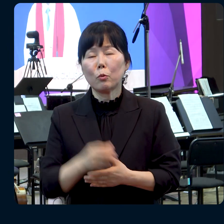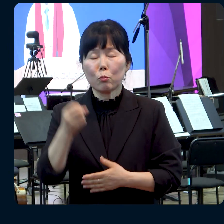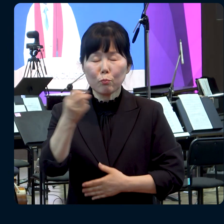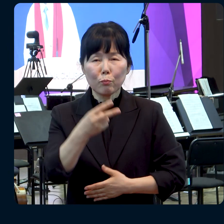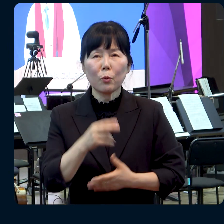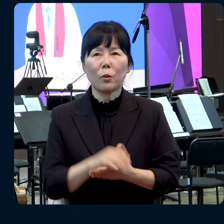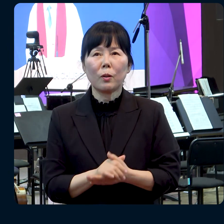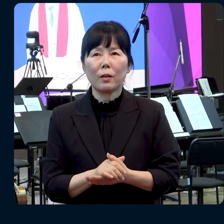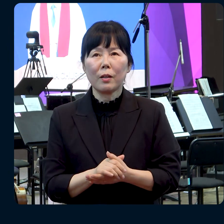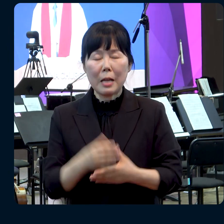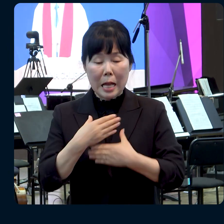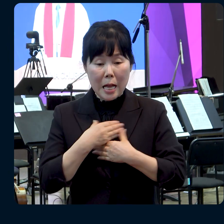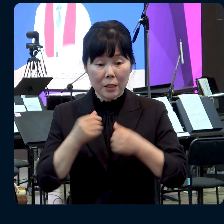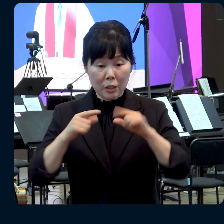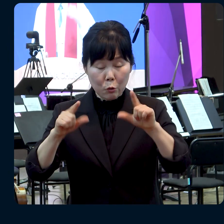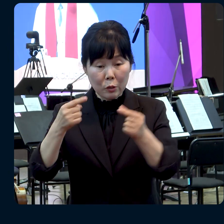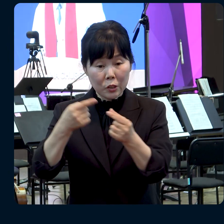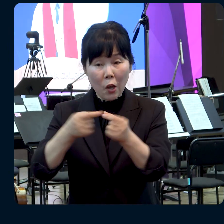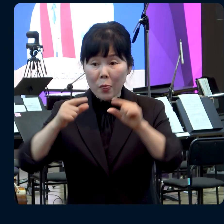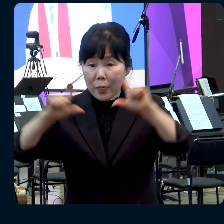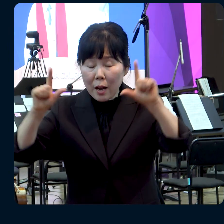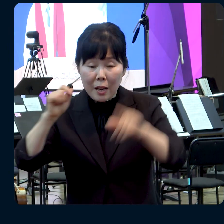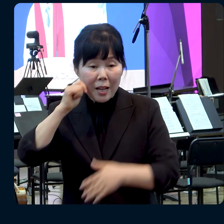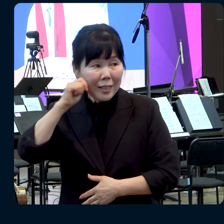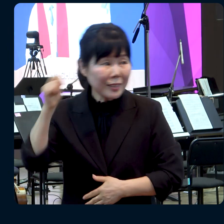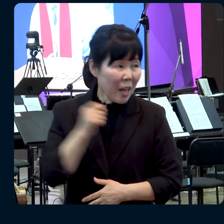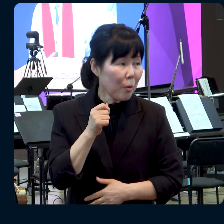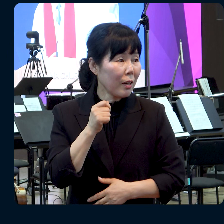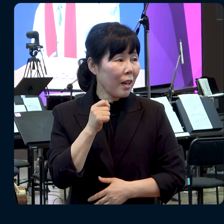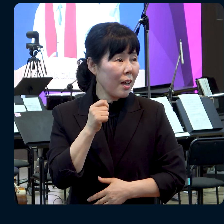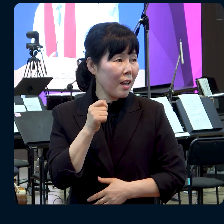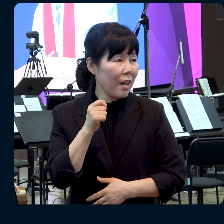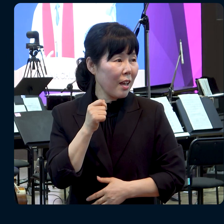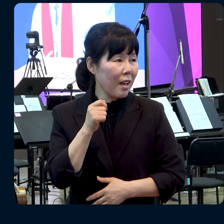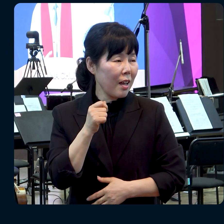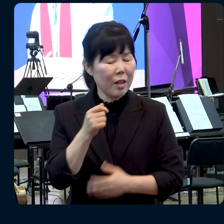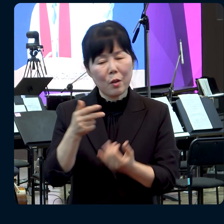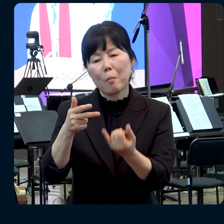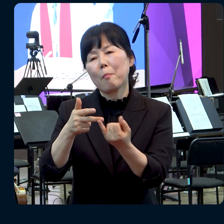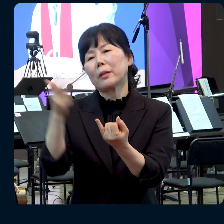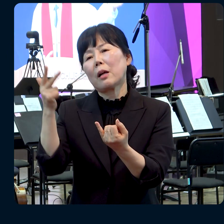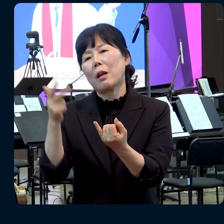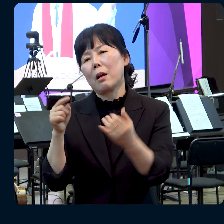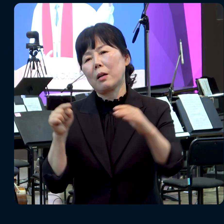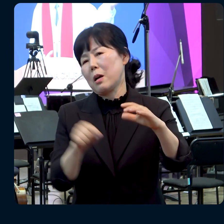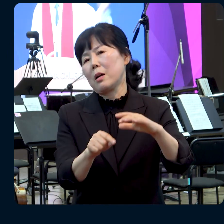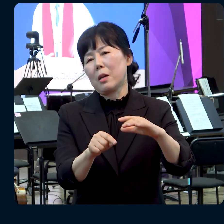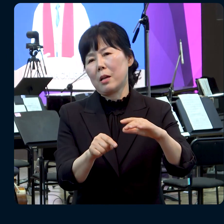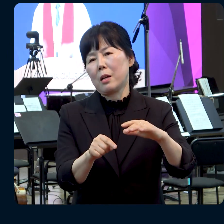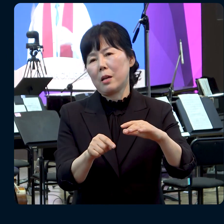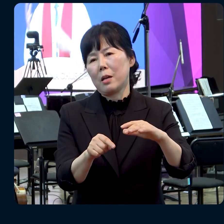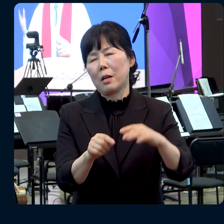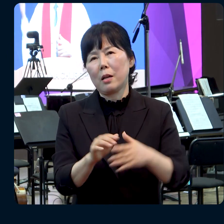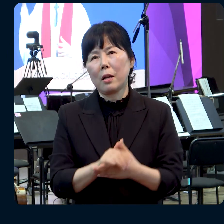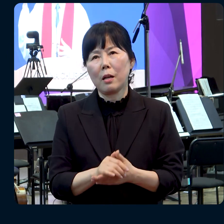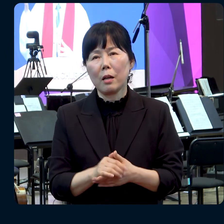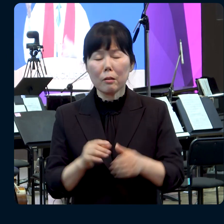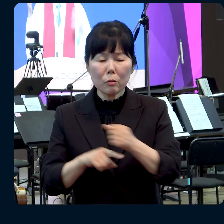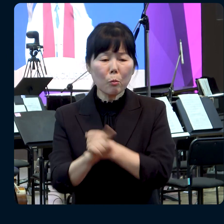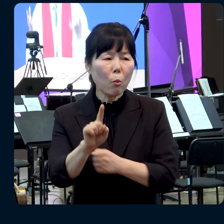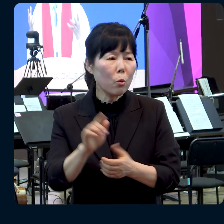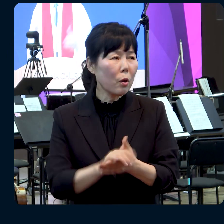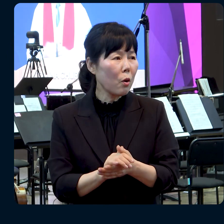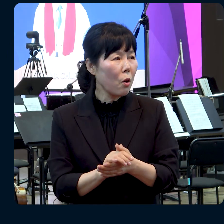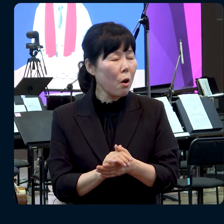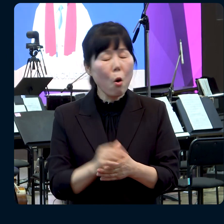더군다나 안식 후 첫날 이른 새벽에 갔다. 이건 무슨 얘기냐? 원래 무덤에 들어가시고